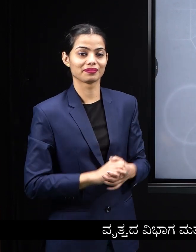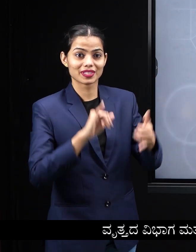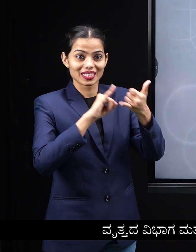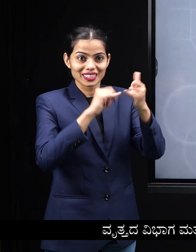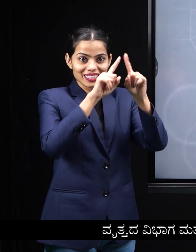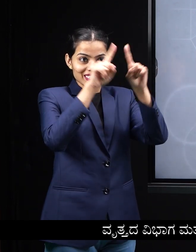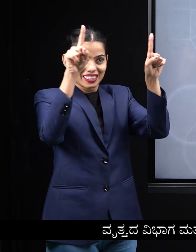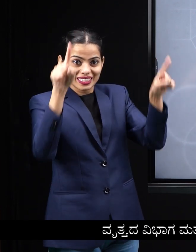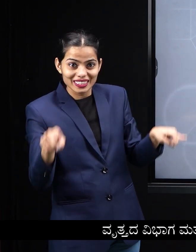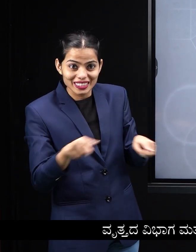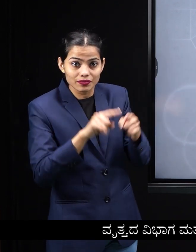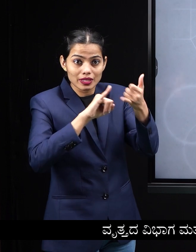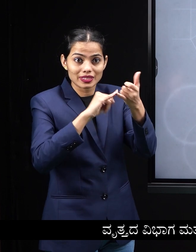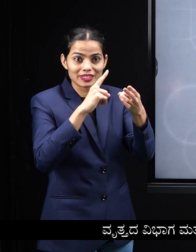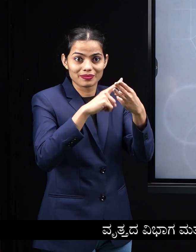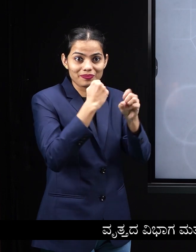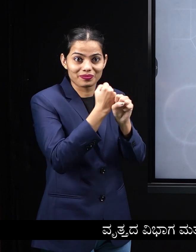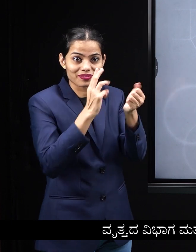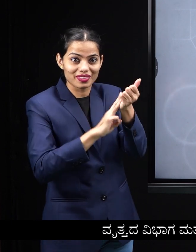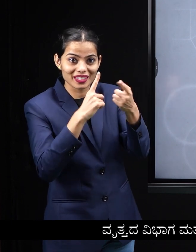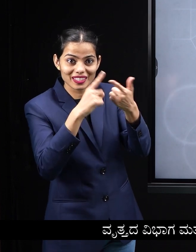ವೃತ್ತದ ವಿಭಾಗ ಮತ್ತು ವಿಭಾಗ